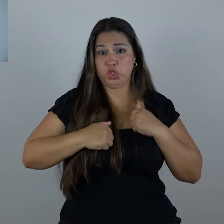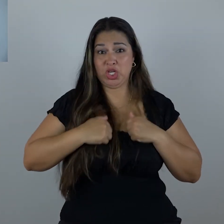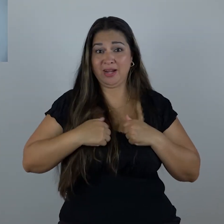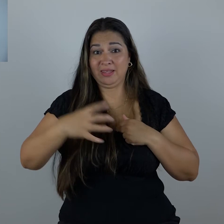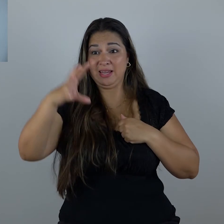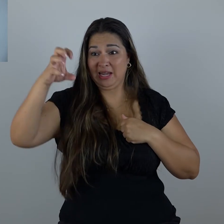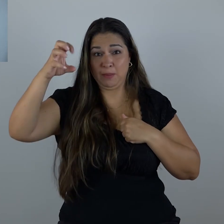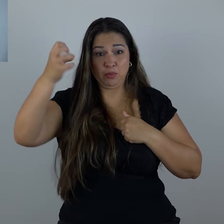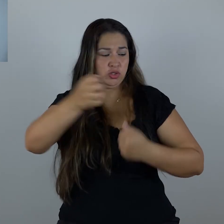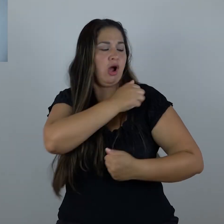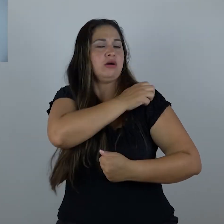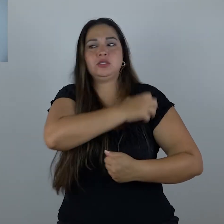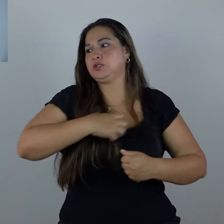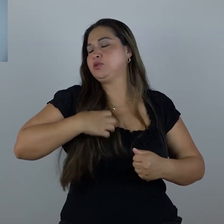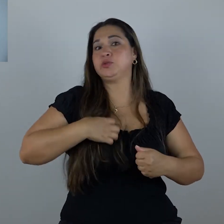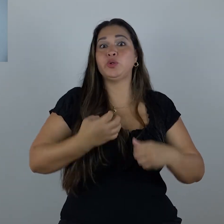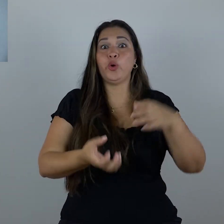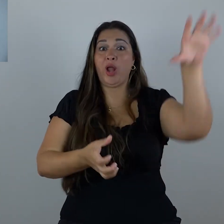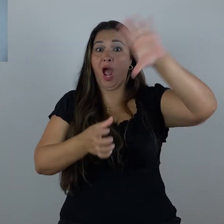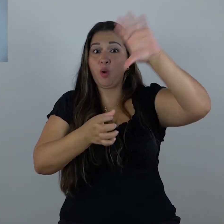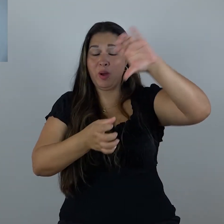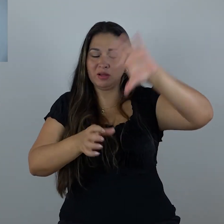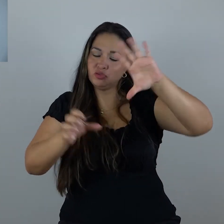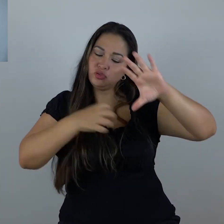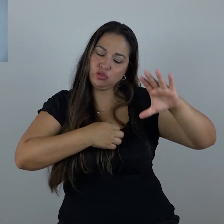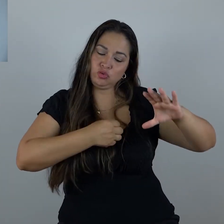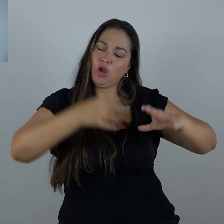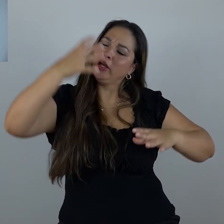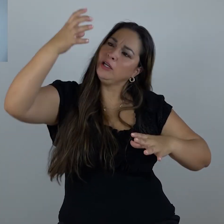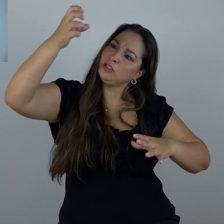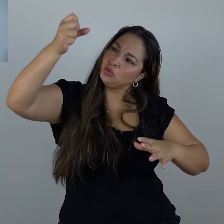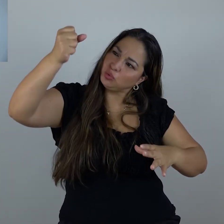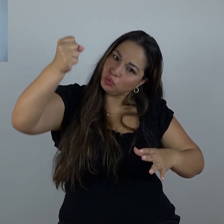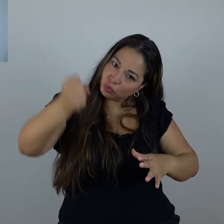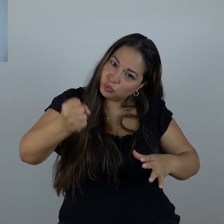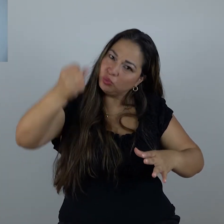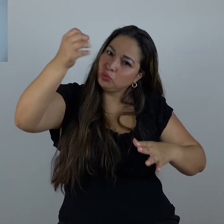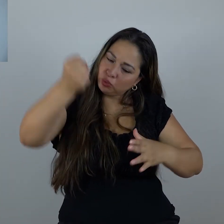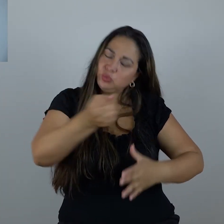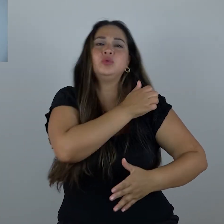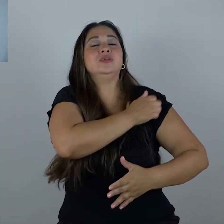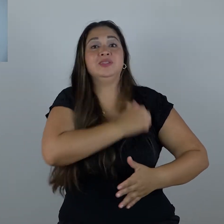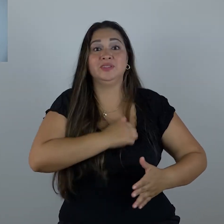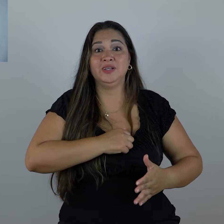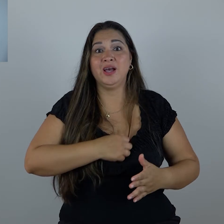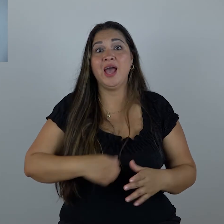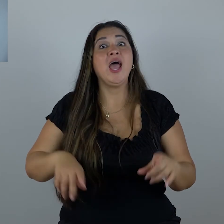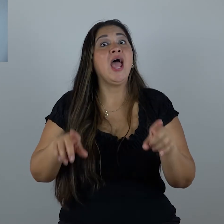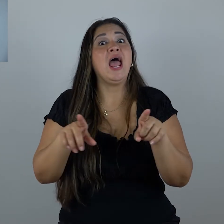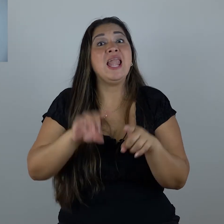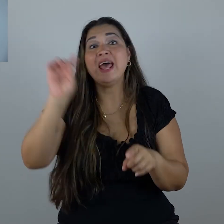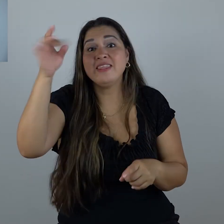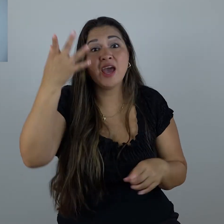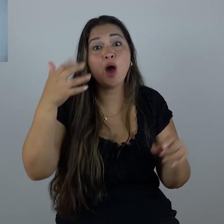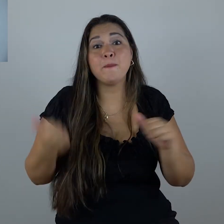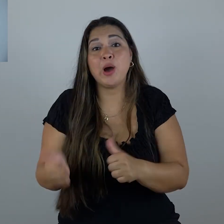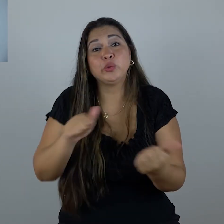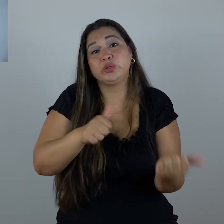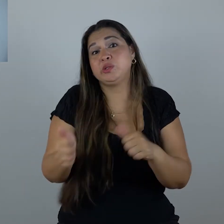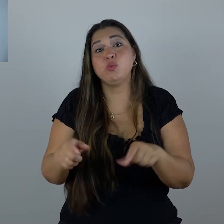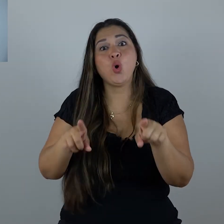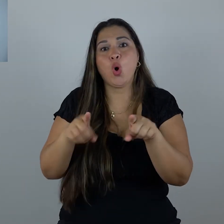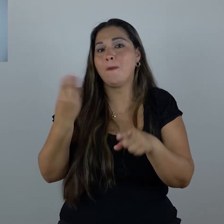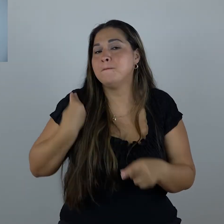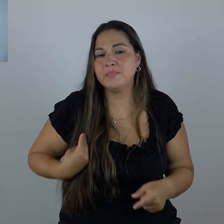la mojas en agua y se empapa completamente y cuando la aprietas vacía ese agua. La idea del bautismo es la idea